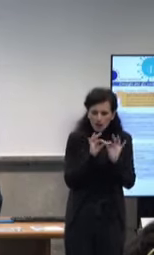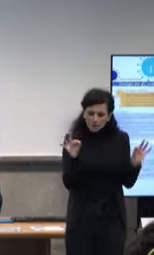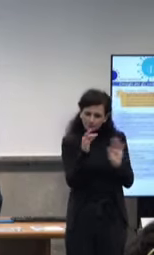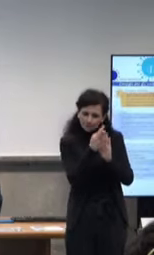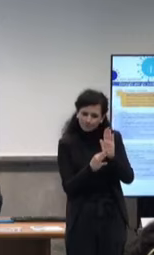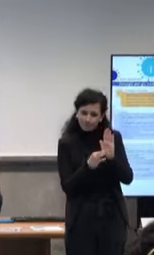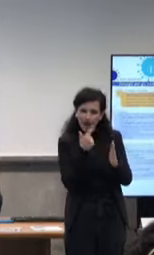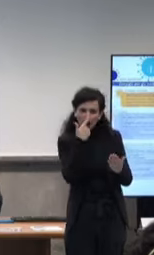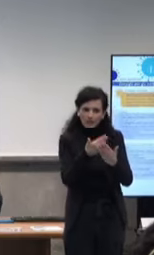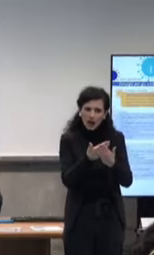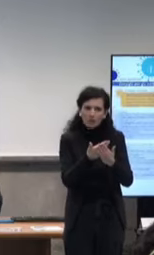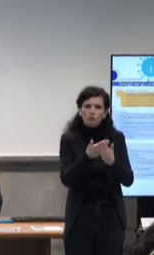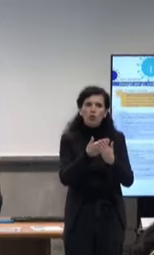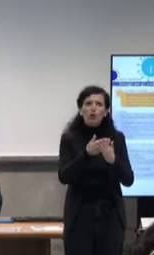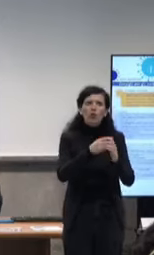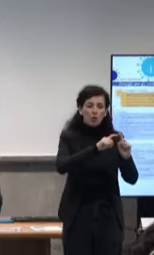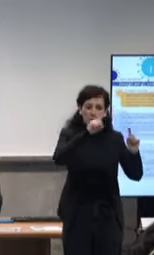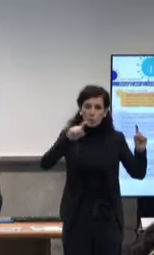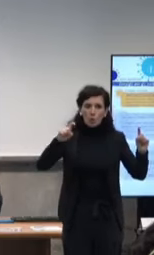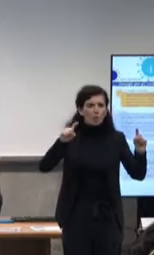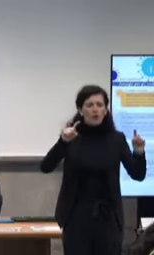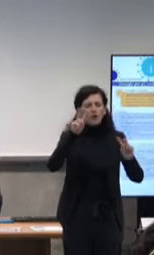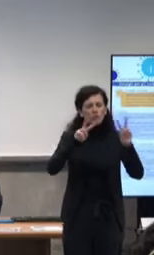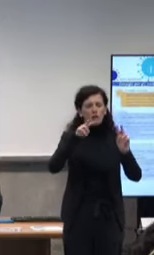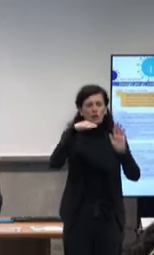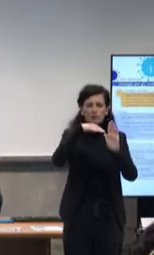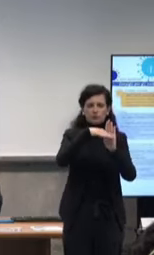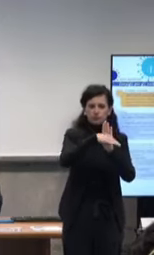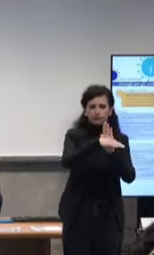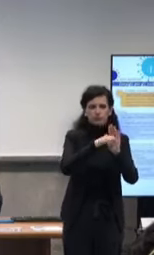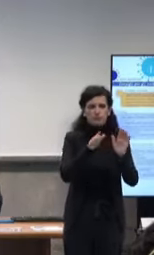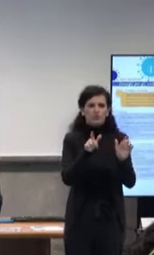tenere bassa la curva e non farla ripartire